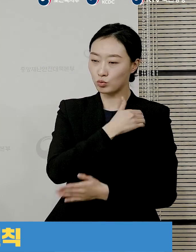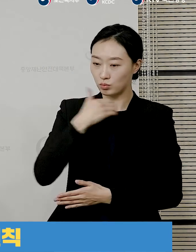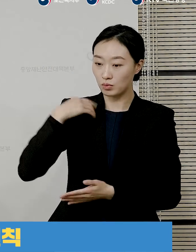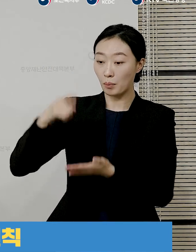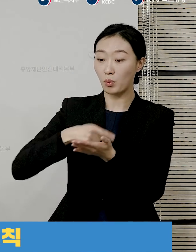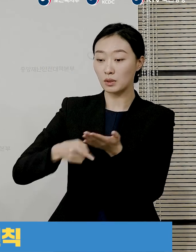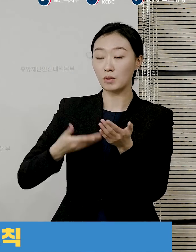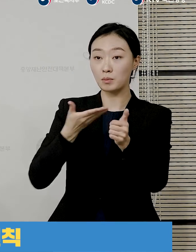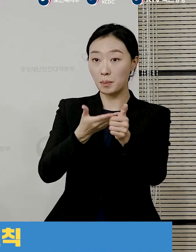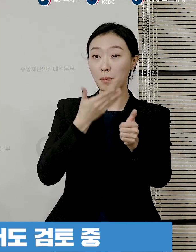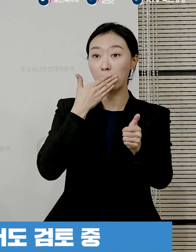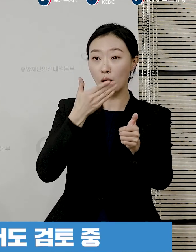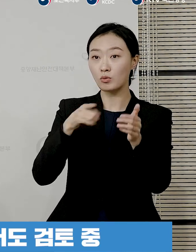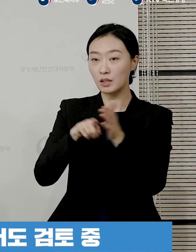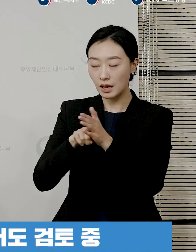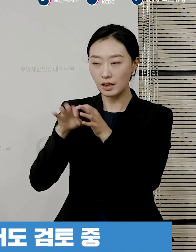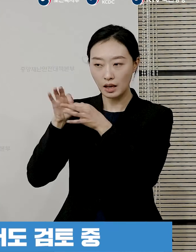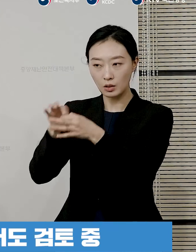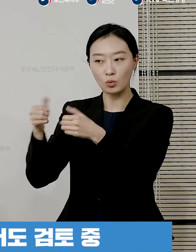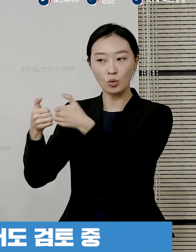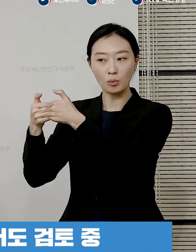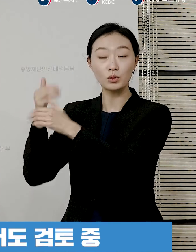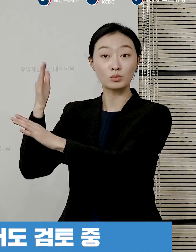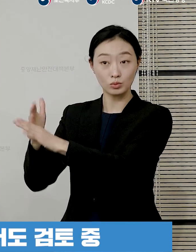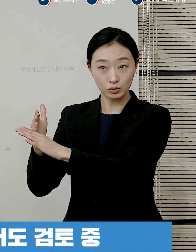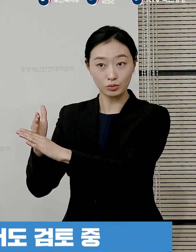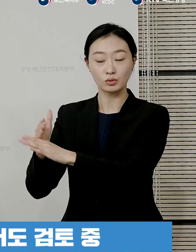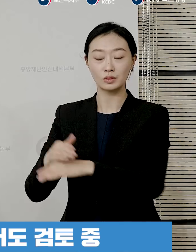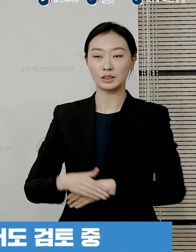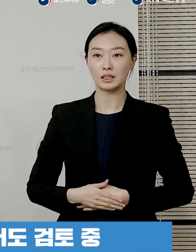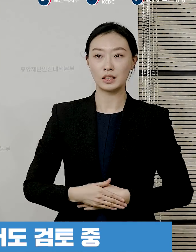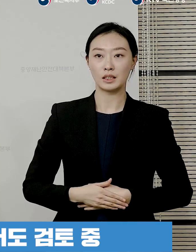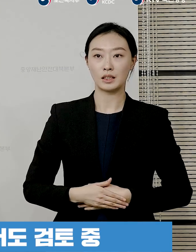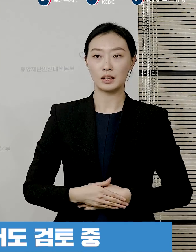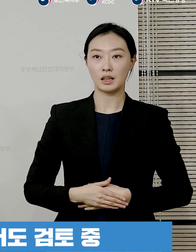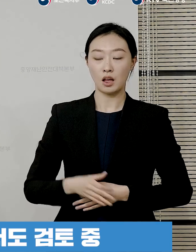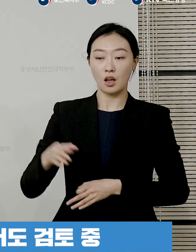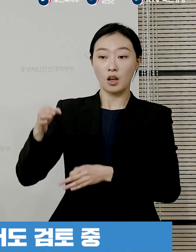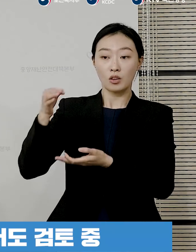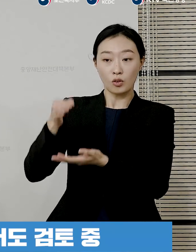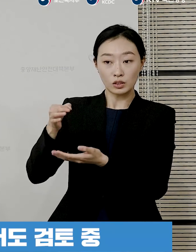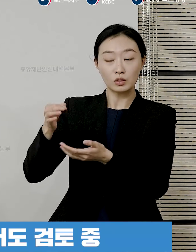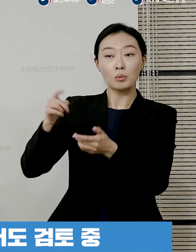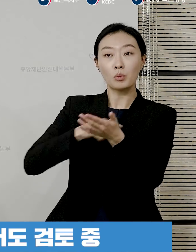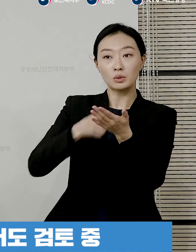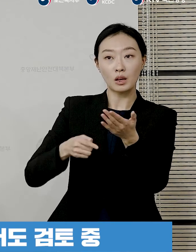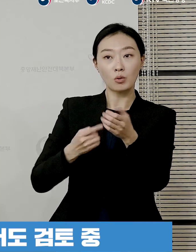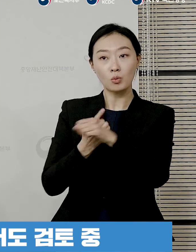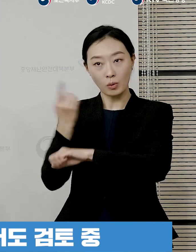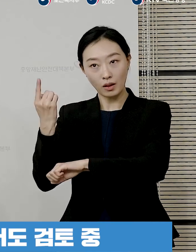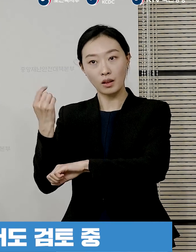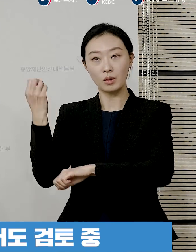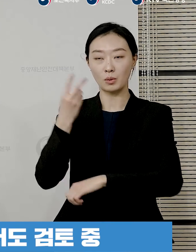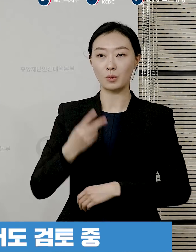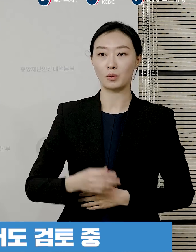원칙으로 해서 협의가 진행되고 있다라는 말씀을 드립니다. 또한 그 경제적 보상